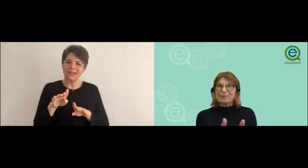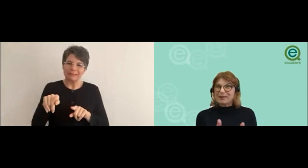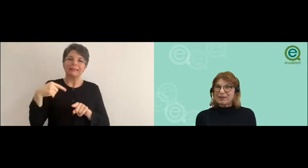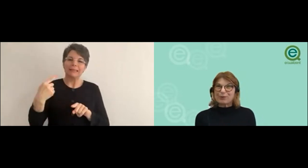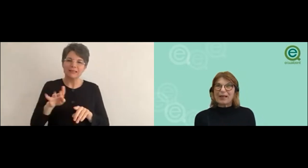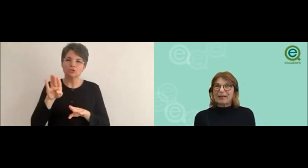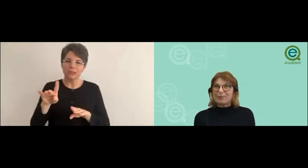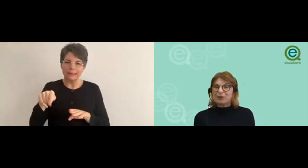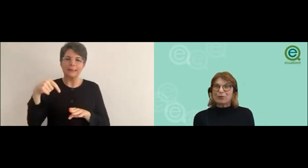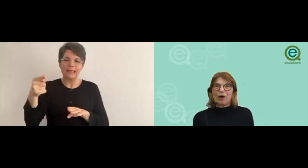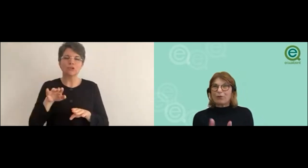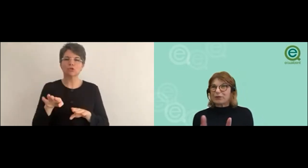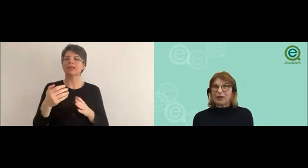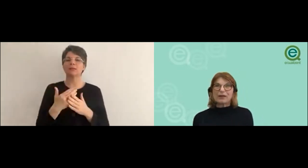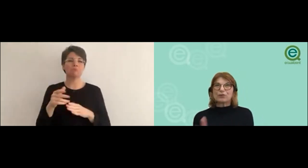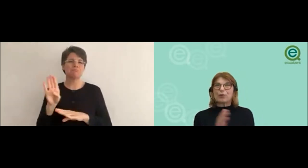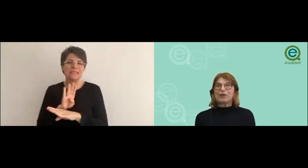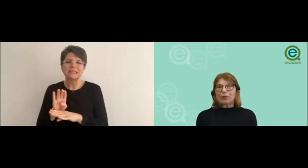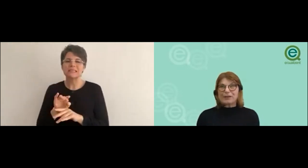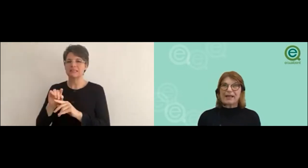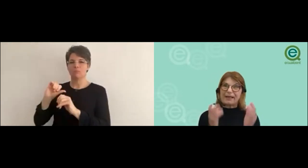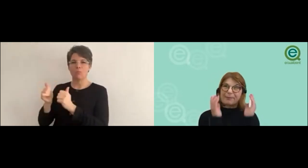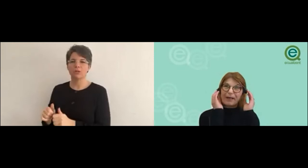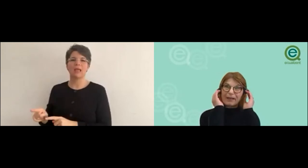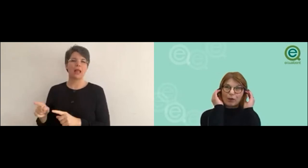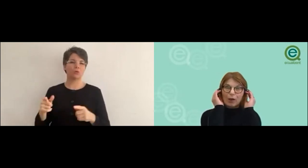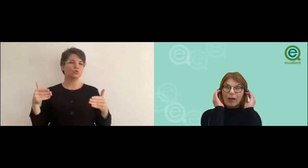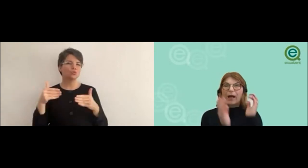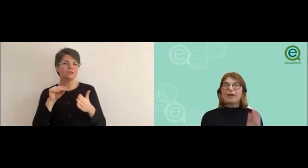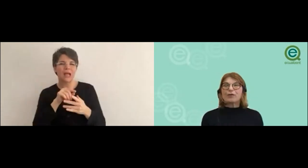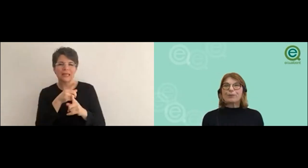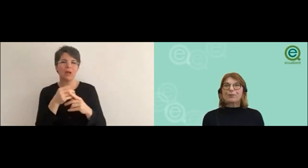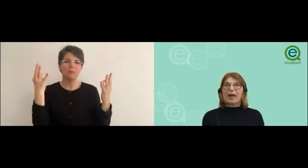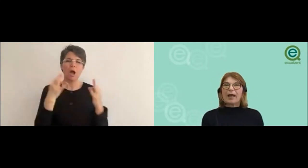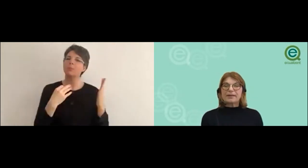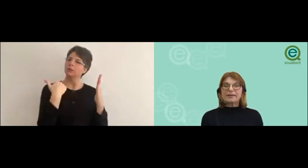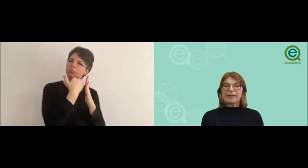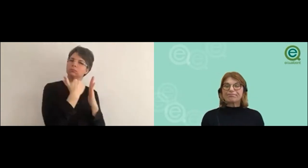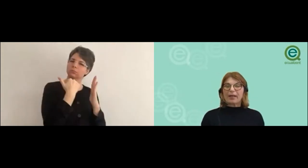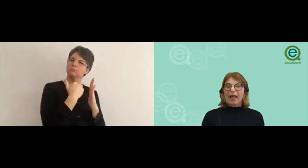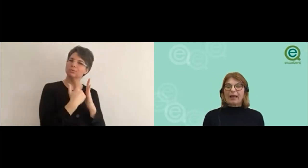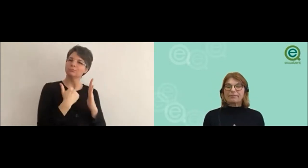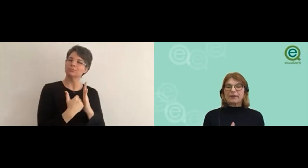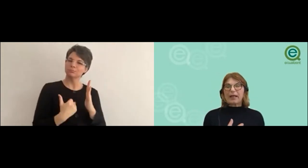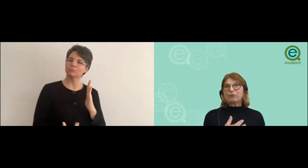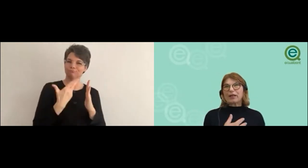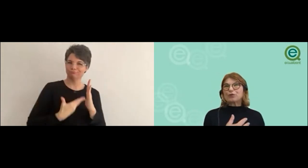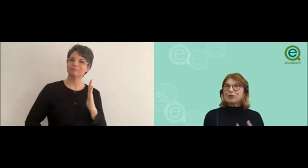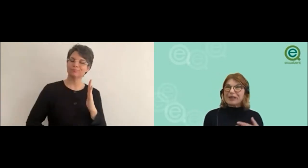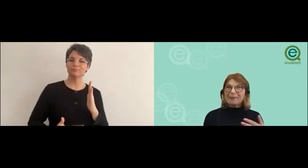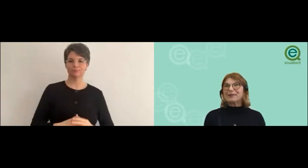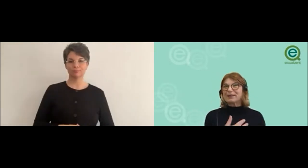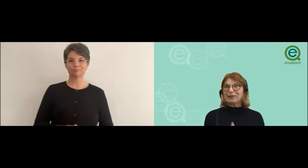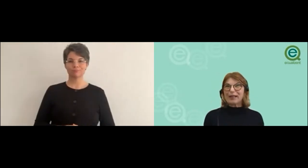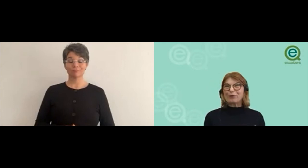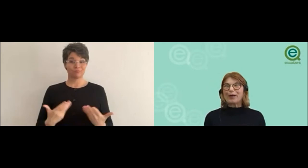das Businessmodell, in Bezug auf die zukünftigen Kursteilnehmerinnen. Also es ist ein